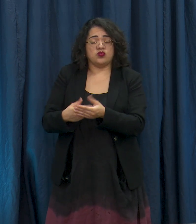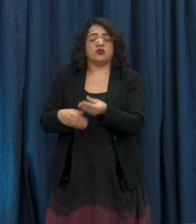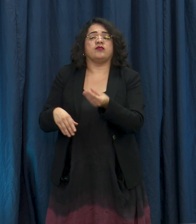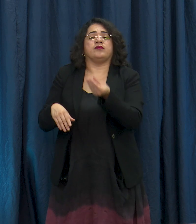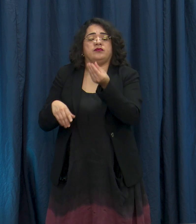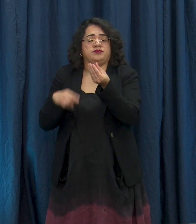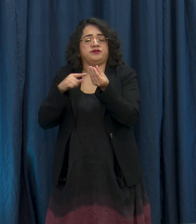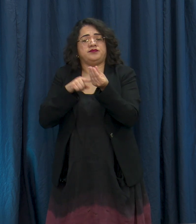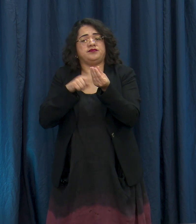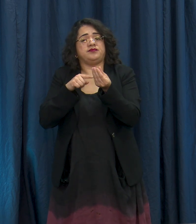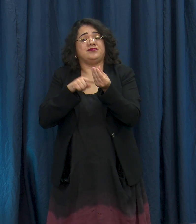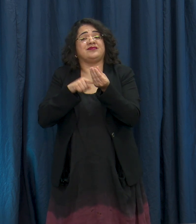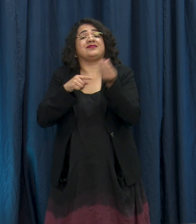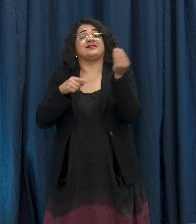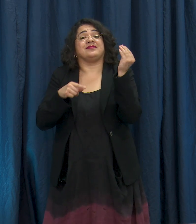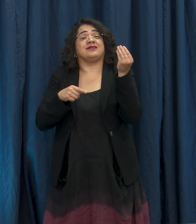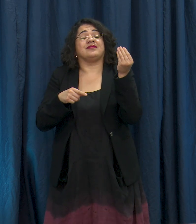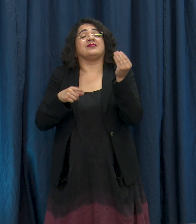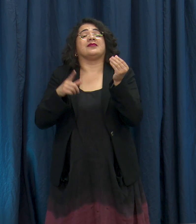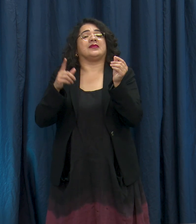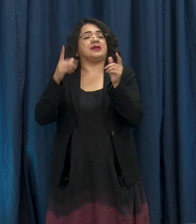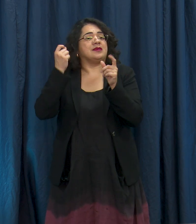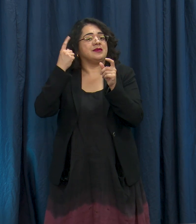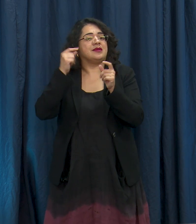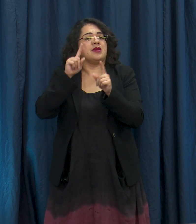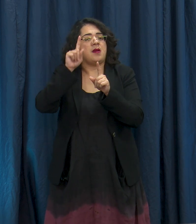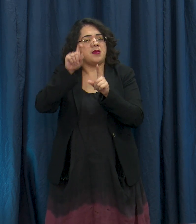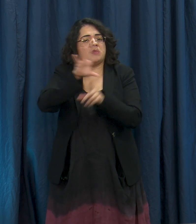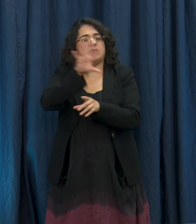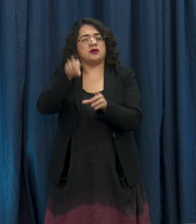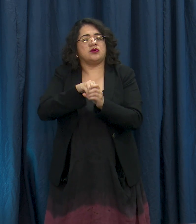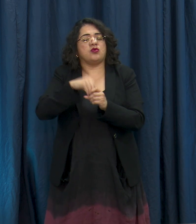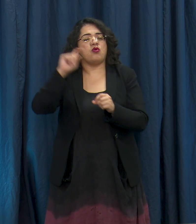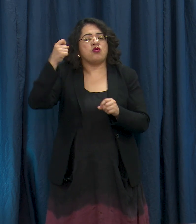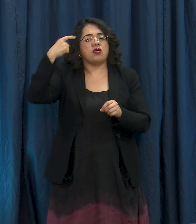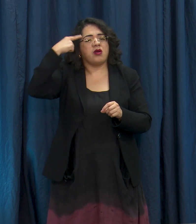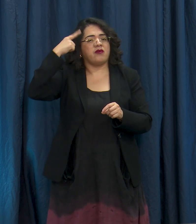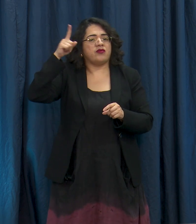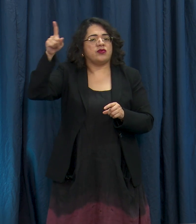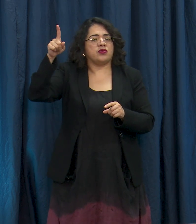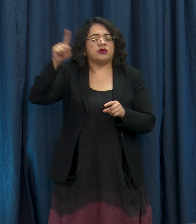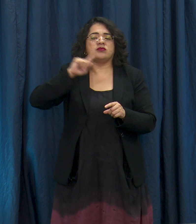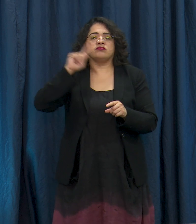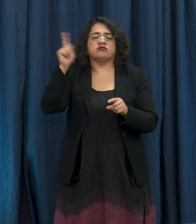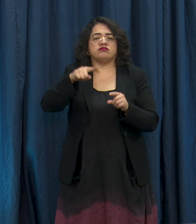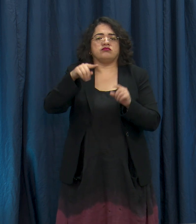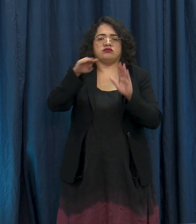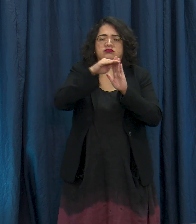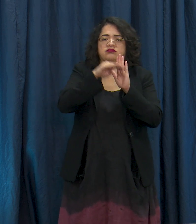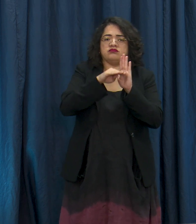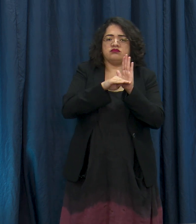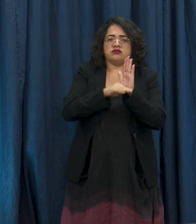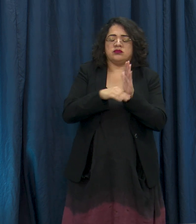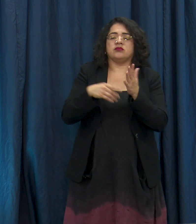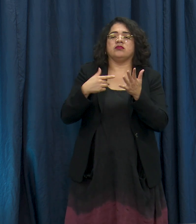el Estado y agradecemos al gobernador Gavin Newsom por su increíble liderazgo durante esta